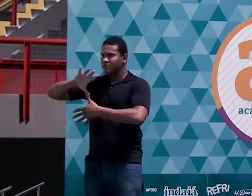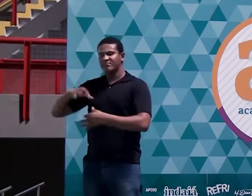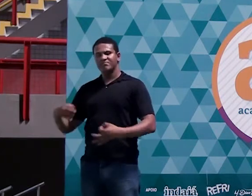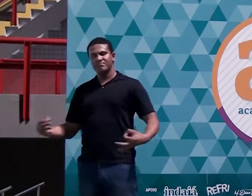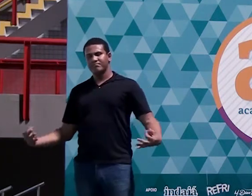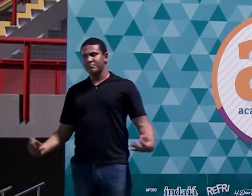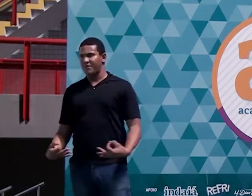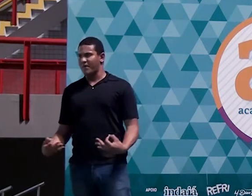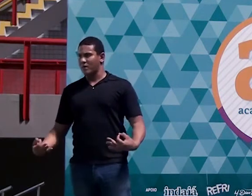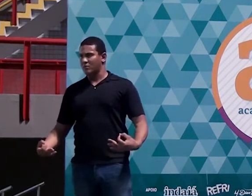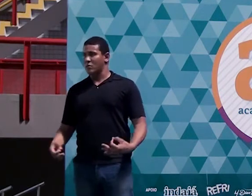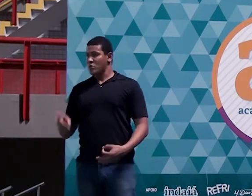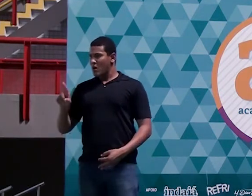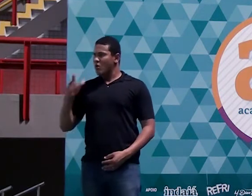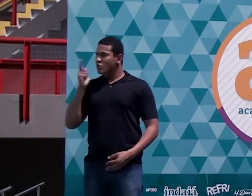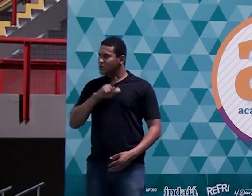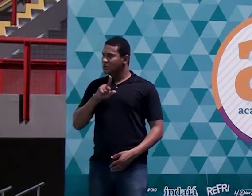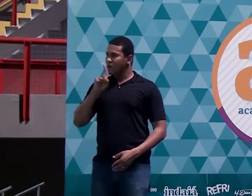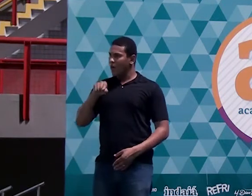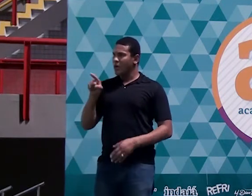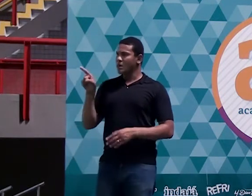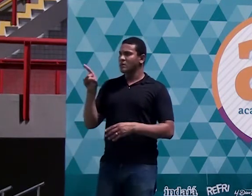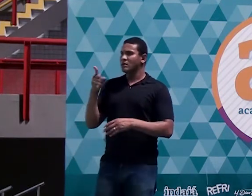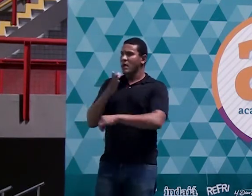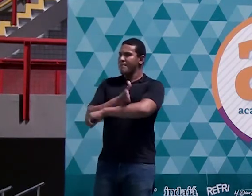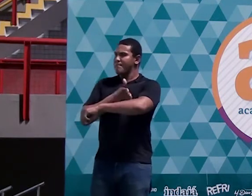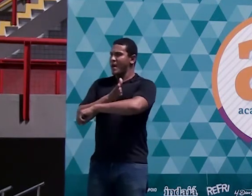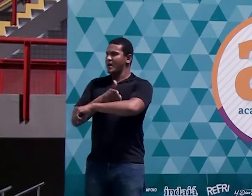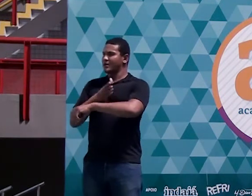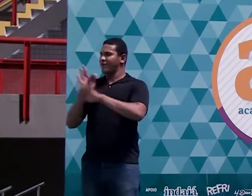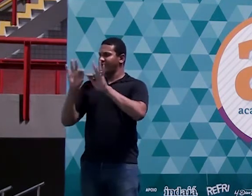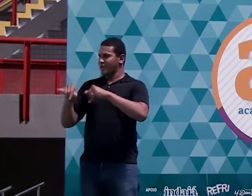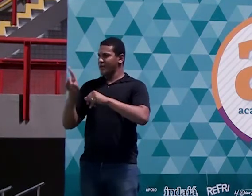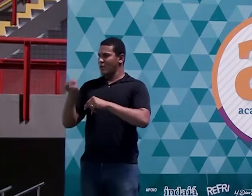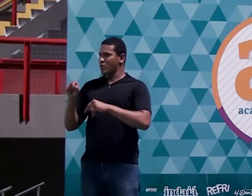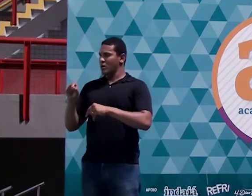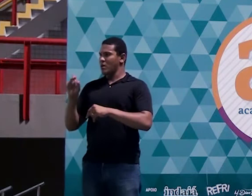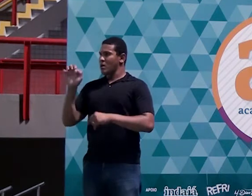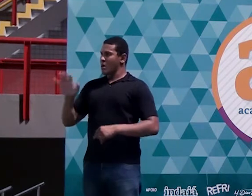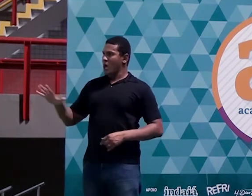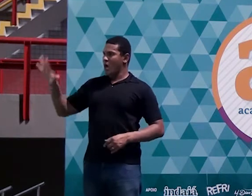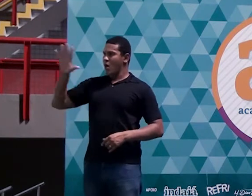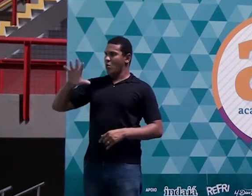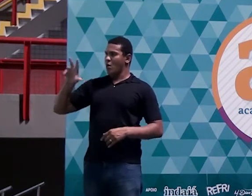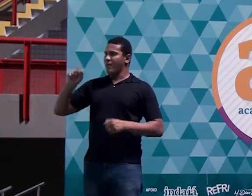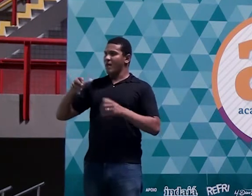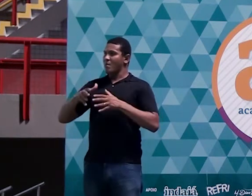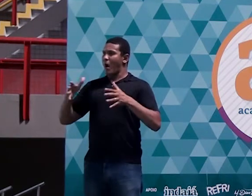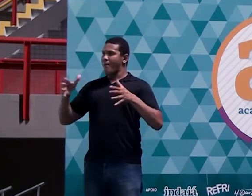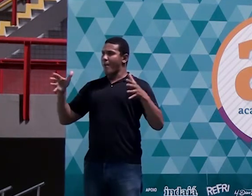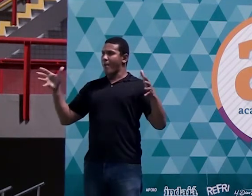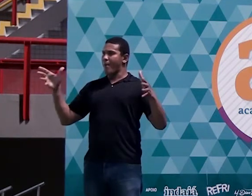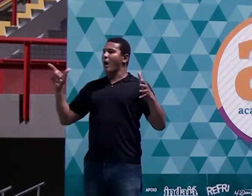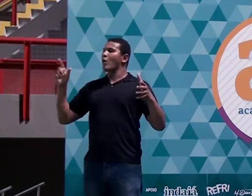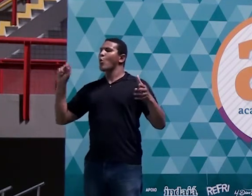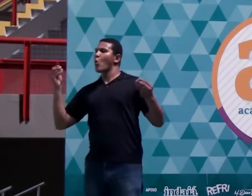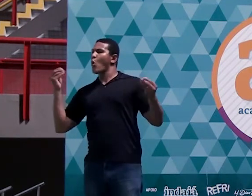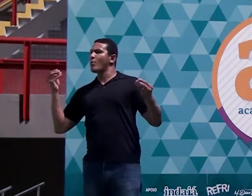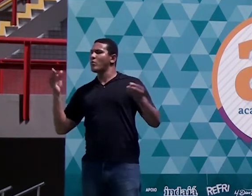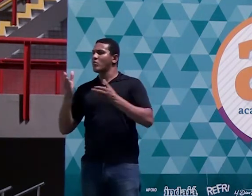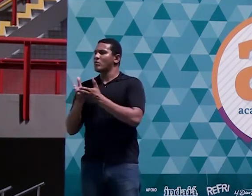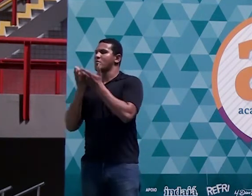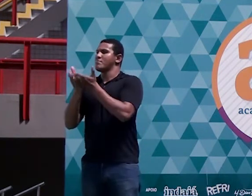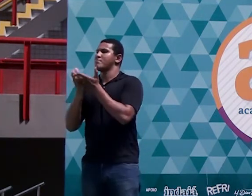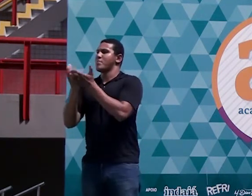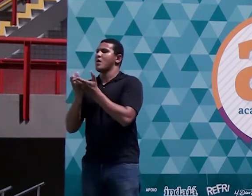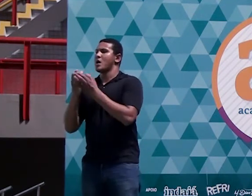Perfeito. Se tem uma coisa que vai acontecer no final da Idade Média, a Europa vai se expandir pelo mar. Vai sair do